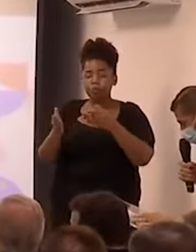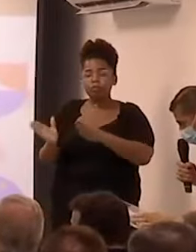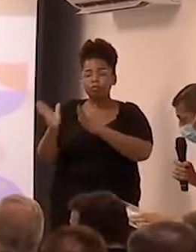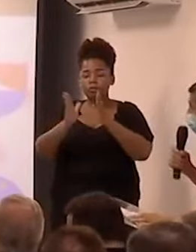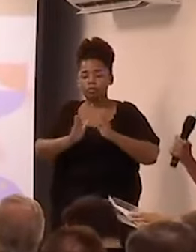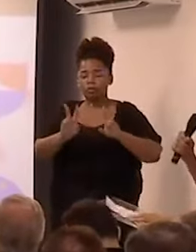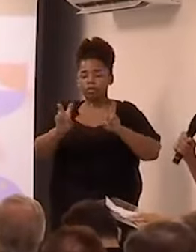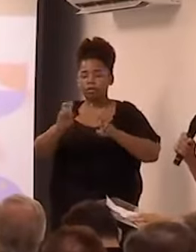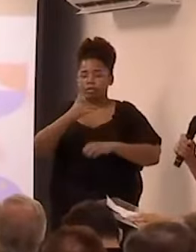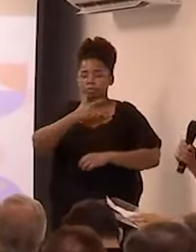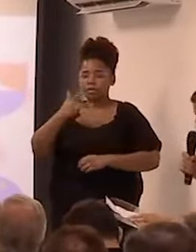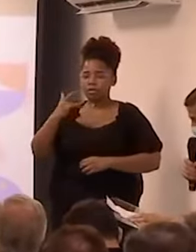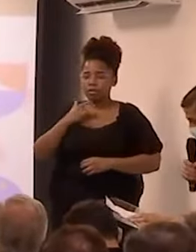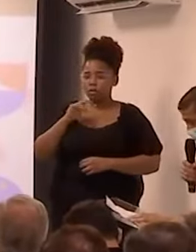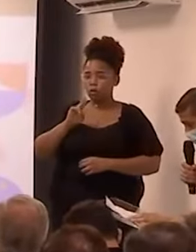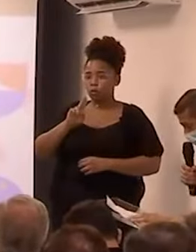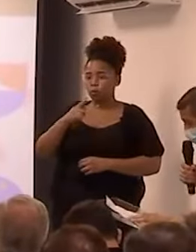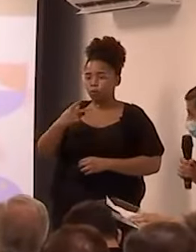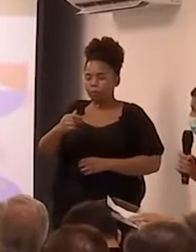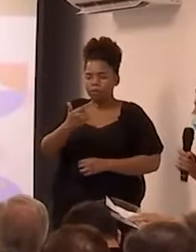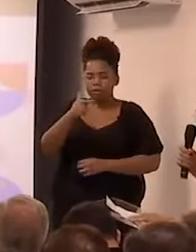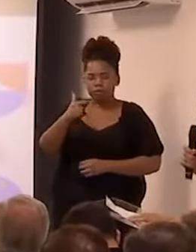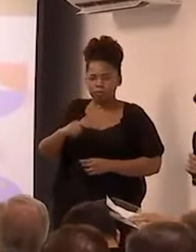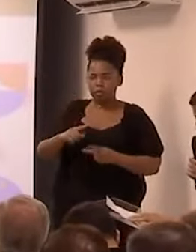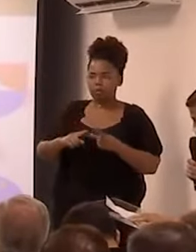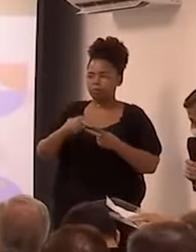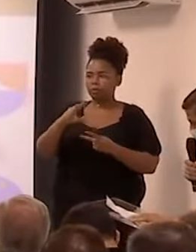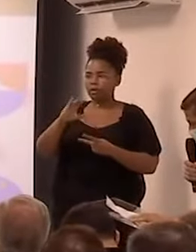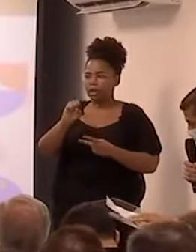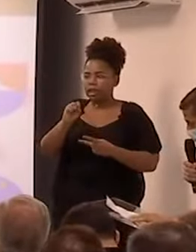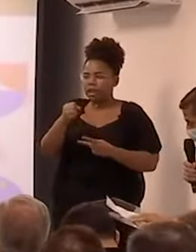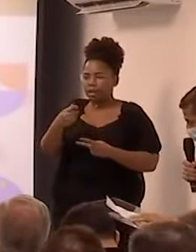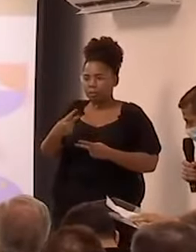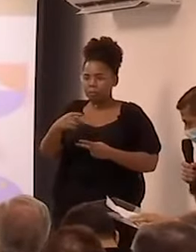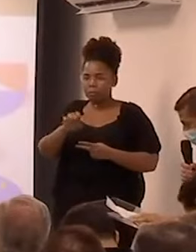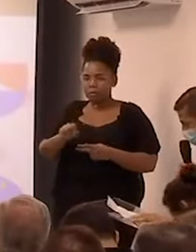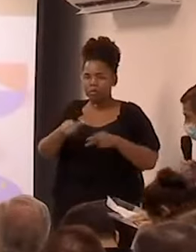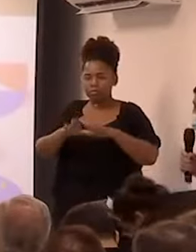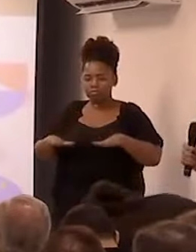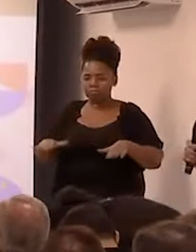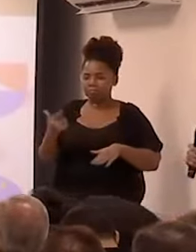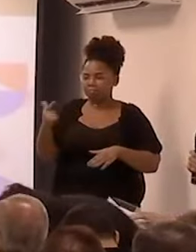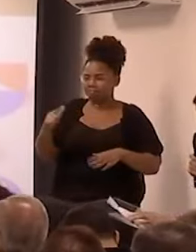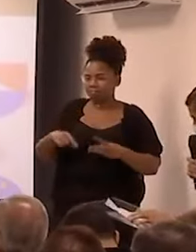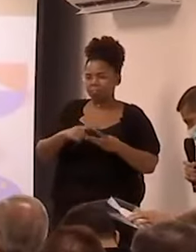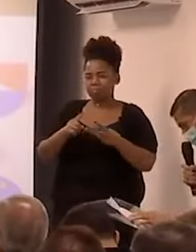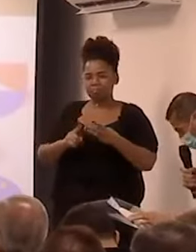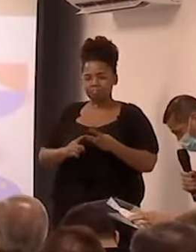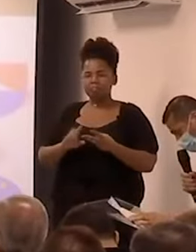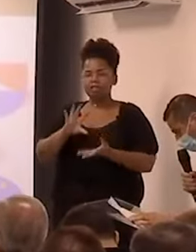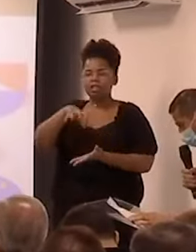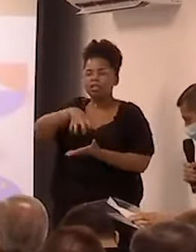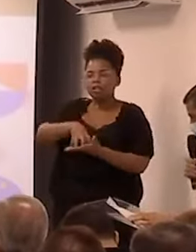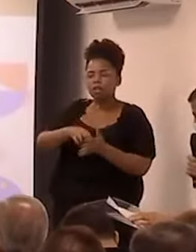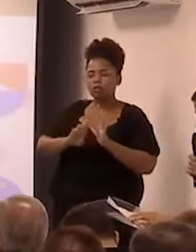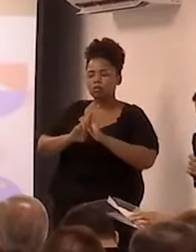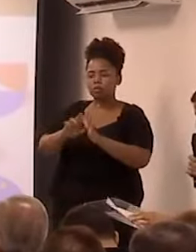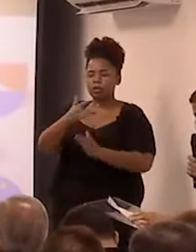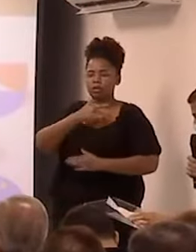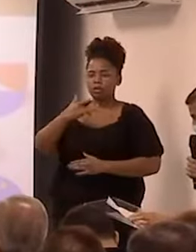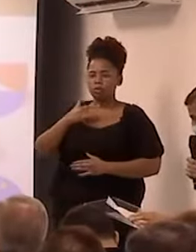não temos, CAPS infantil não temos, unidade de referência de saúde do idoso não